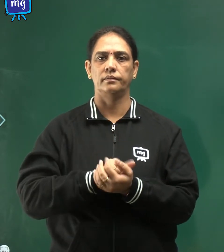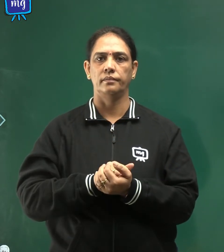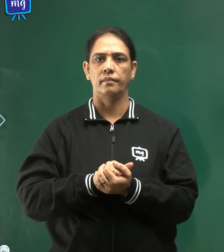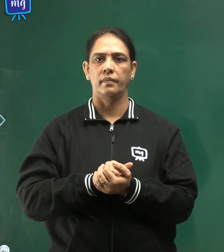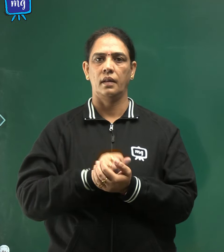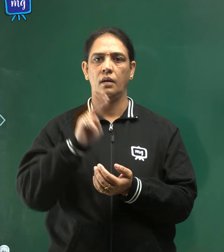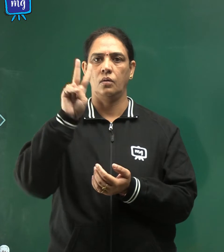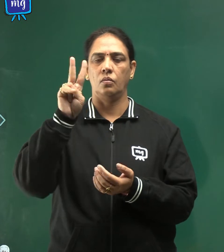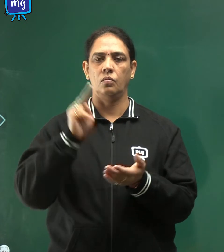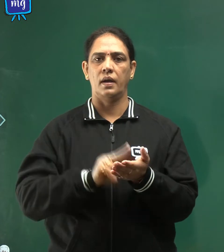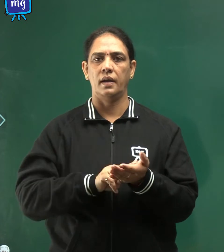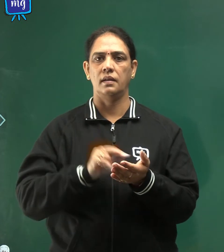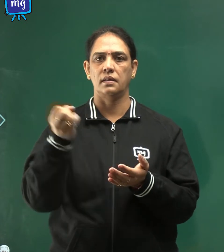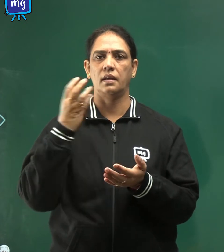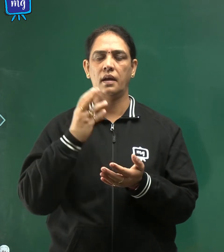2n संख्याएं